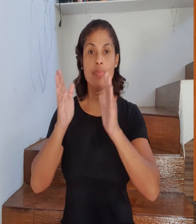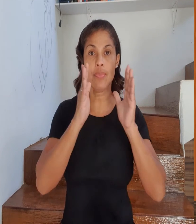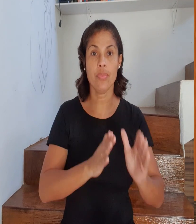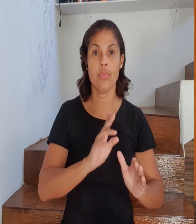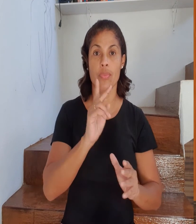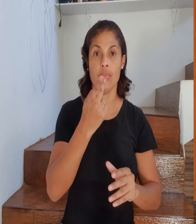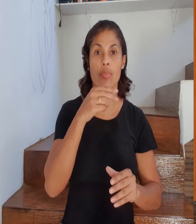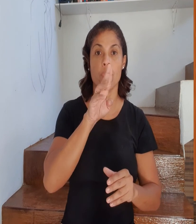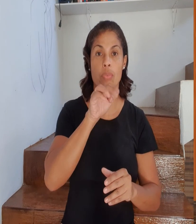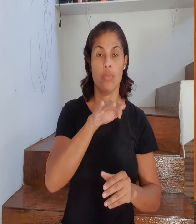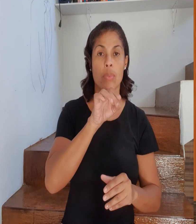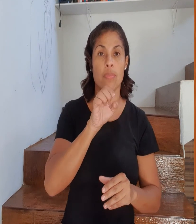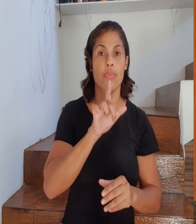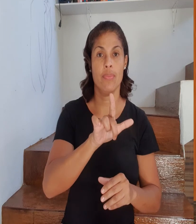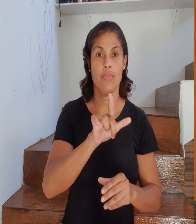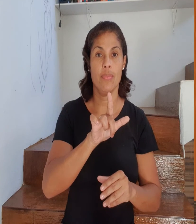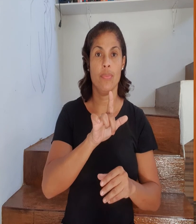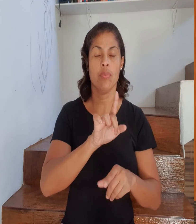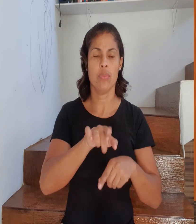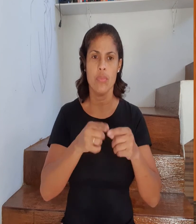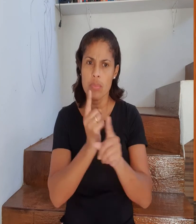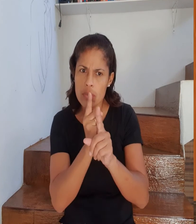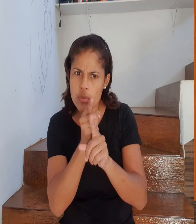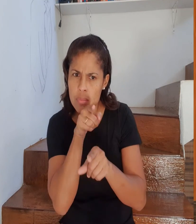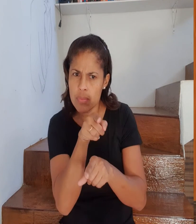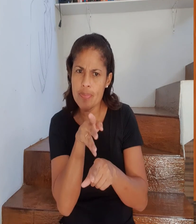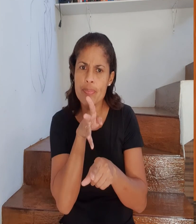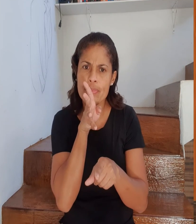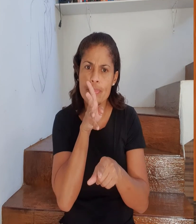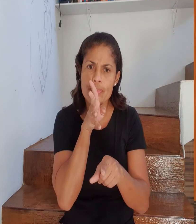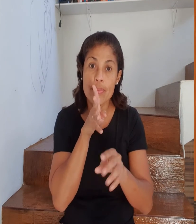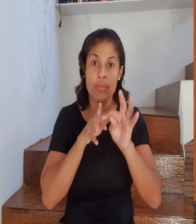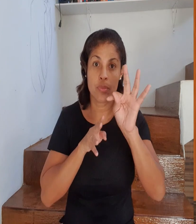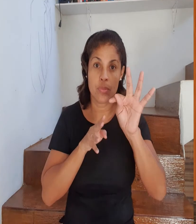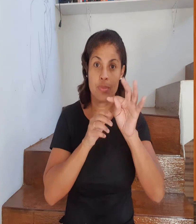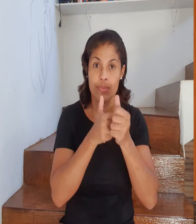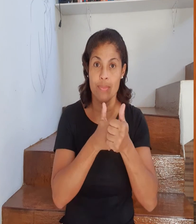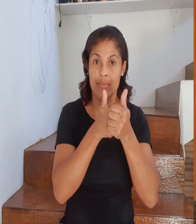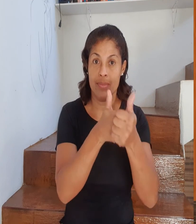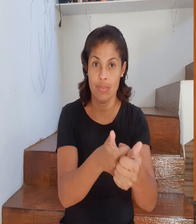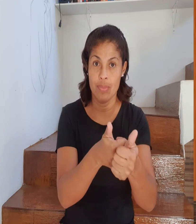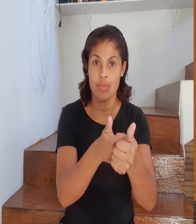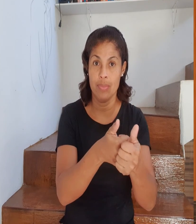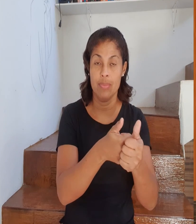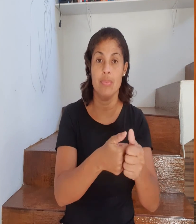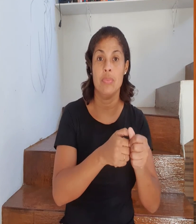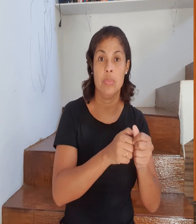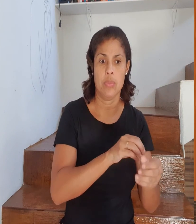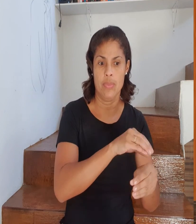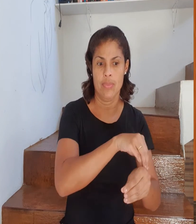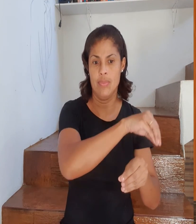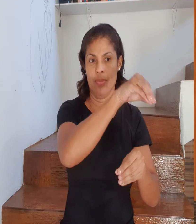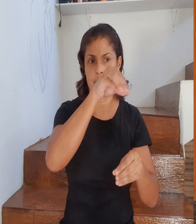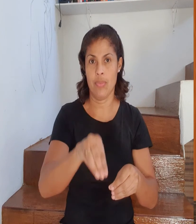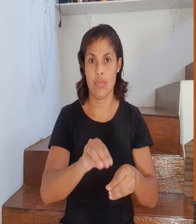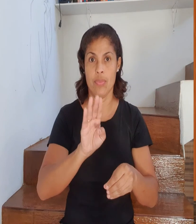Na resposta imune humoral, após a fase de reconhecimento, um linfócito T auxiliar transfere